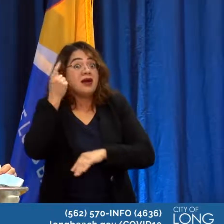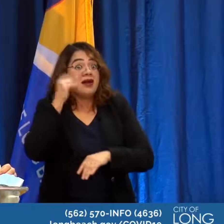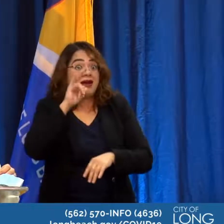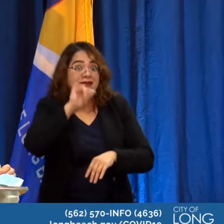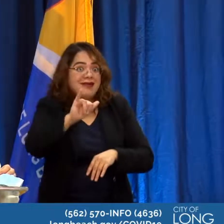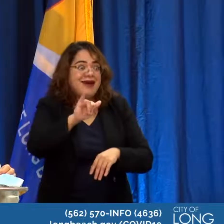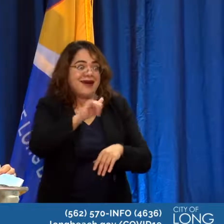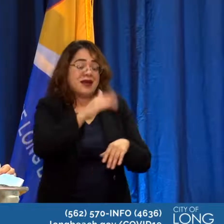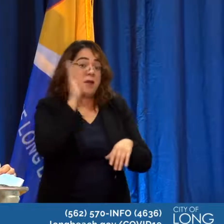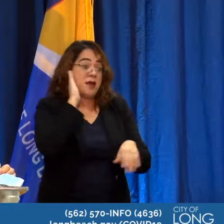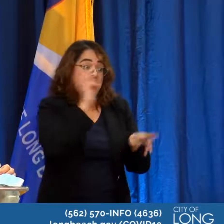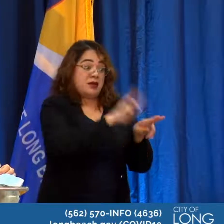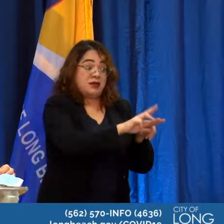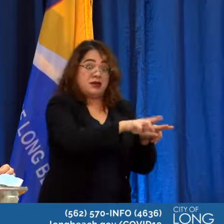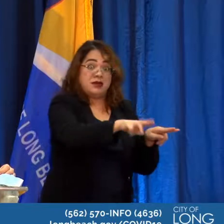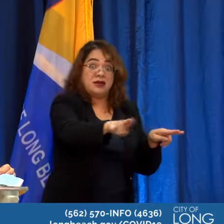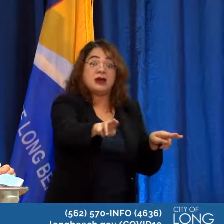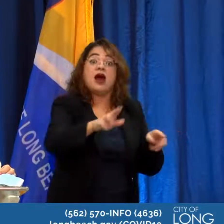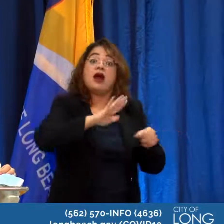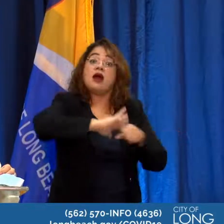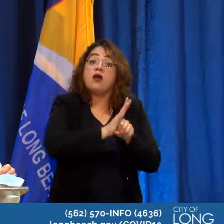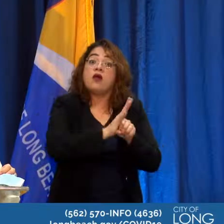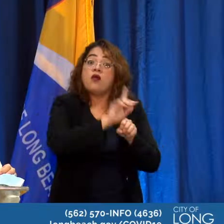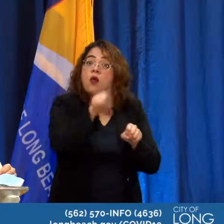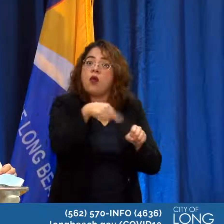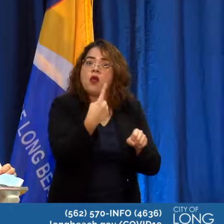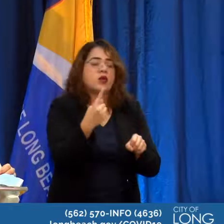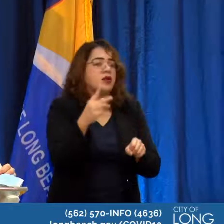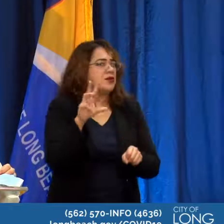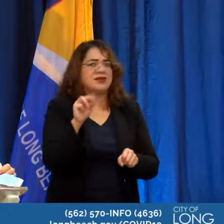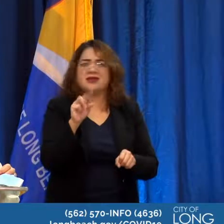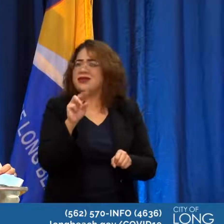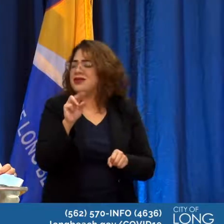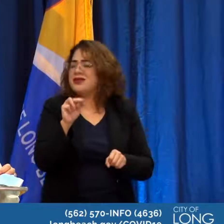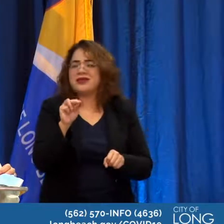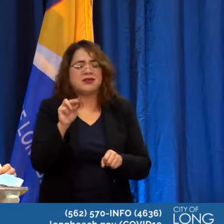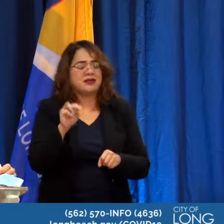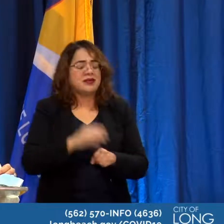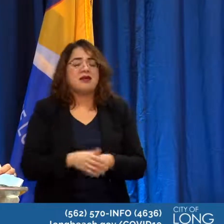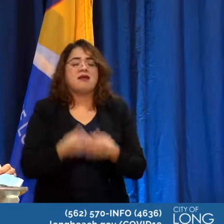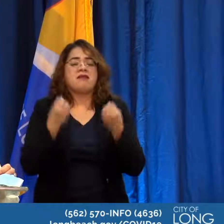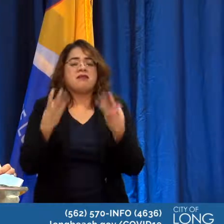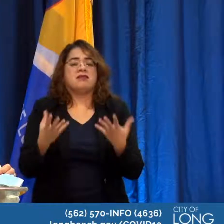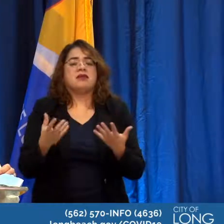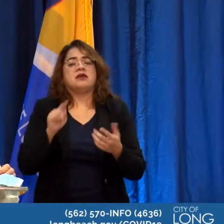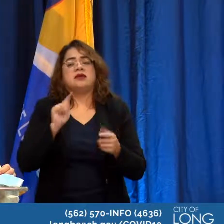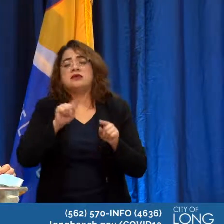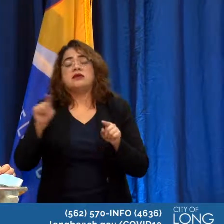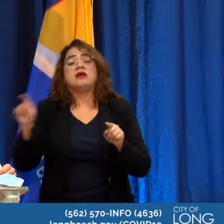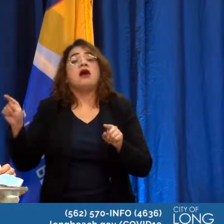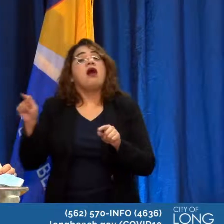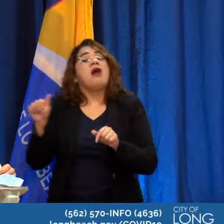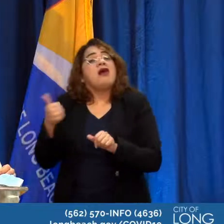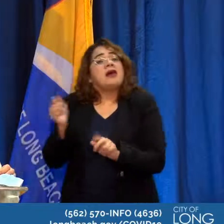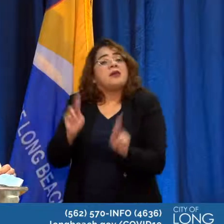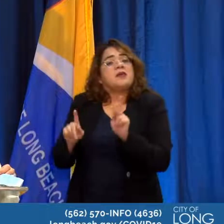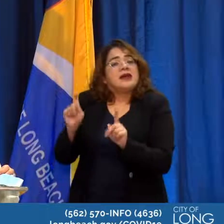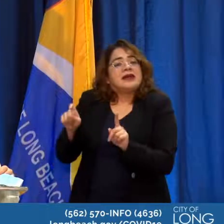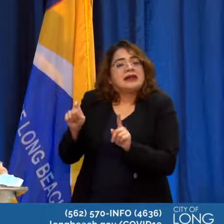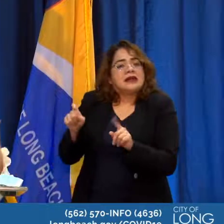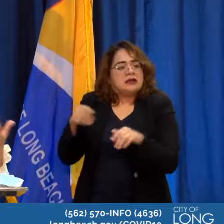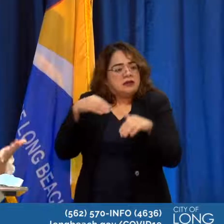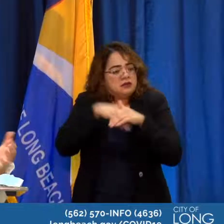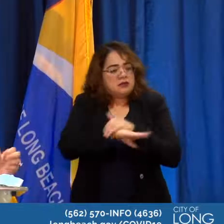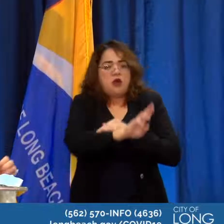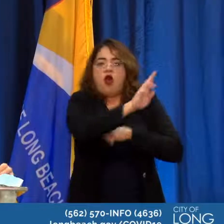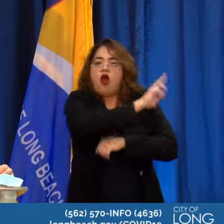para personas con COVID-19. También tenemos que pensar en aquellas personas que necesitan los hospitales.